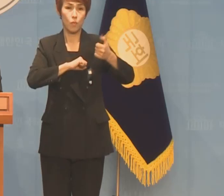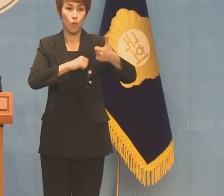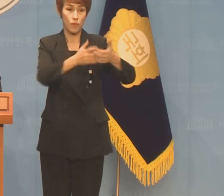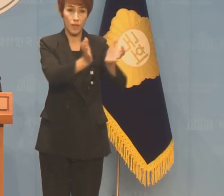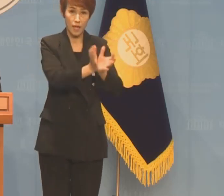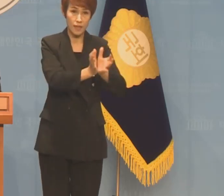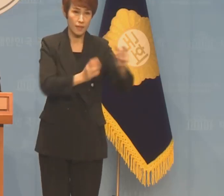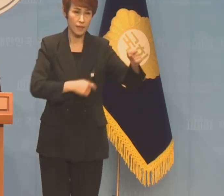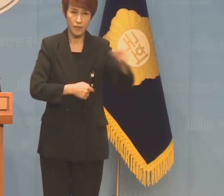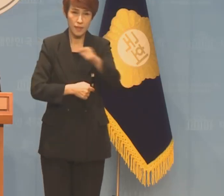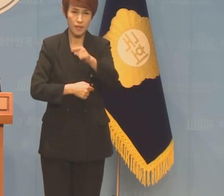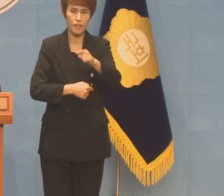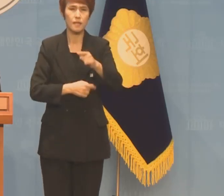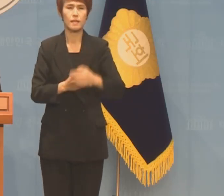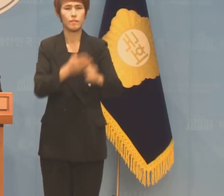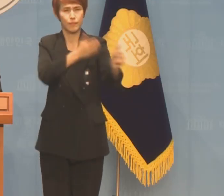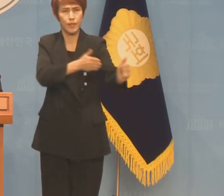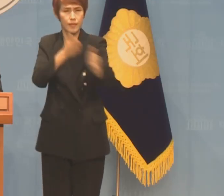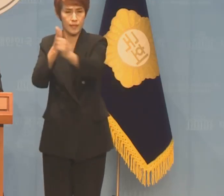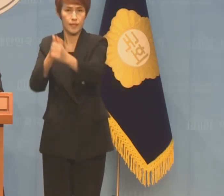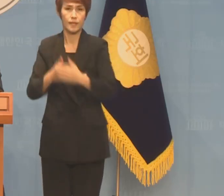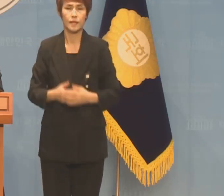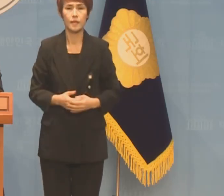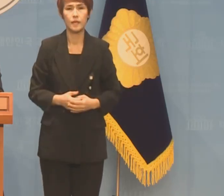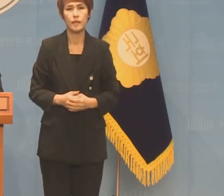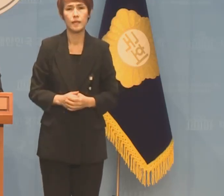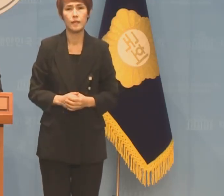경비단에 강력히 촉구합니다.